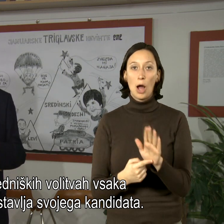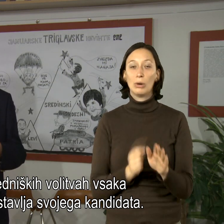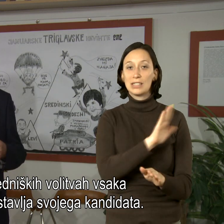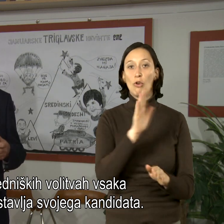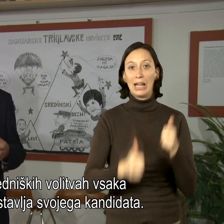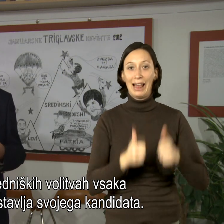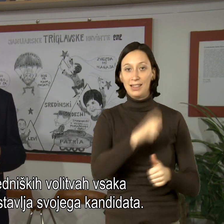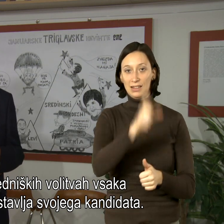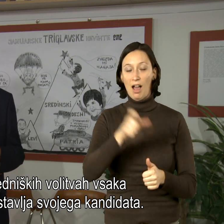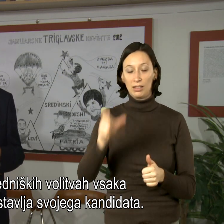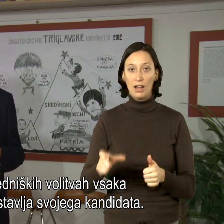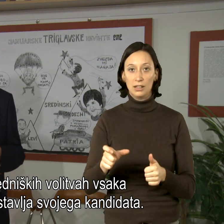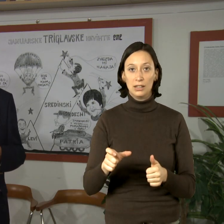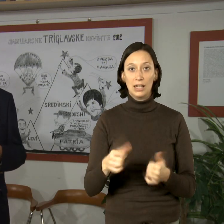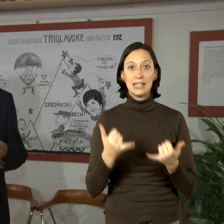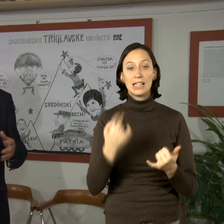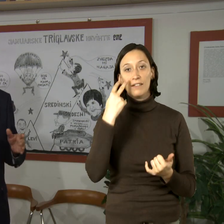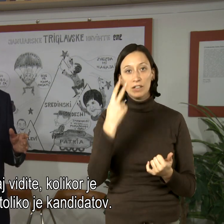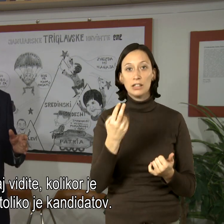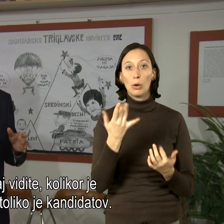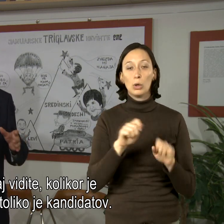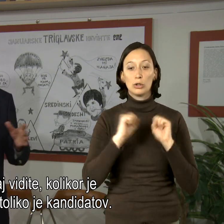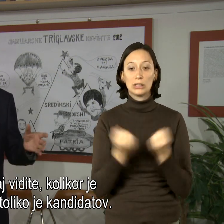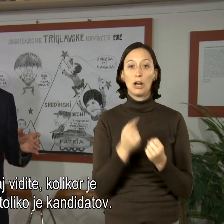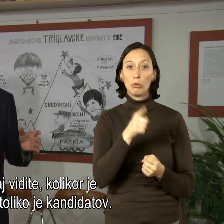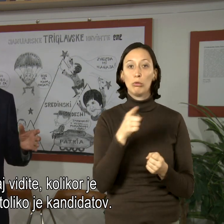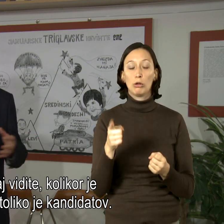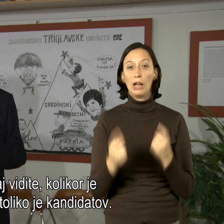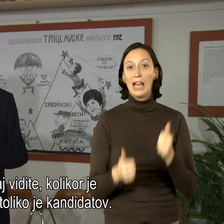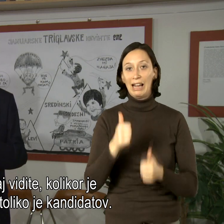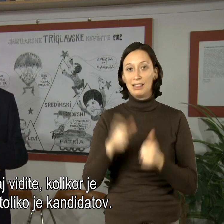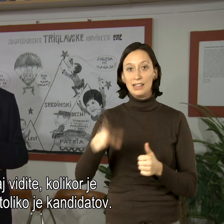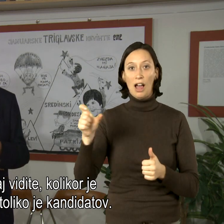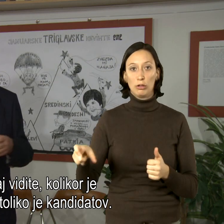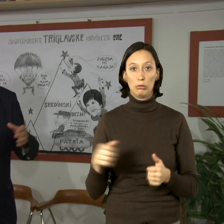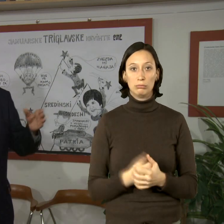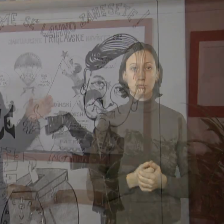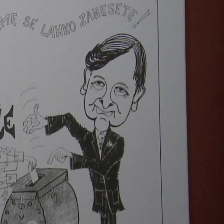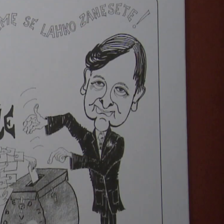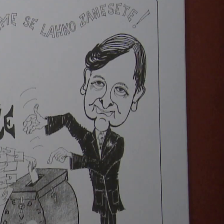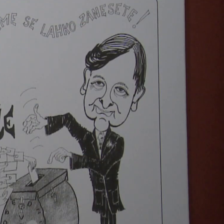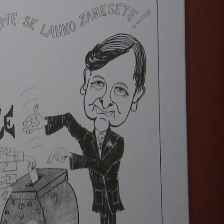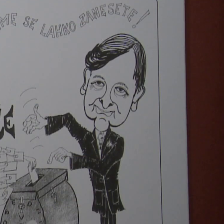predstavlja svojega kandidata. In zdaj vidite, koliko je strank, toliko je kandidatov. Recimo,